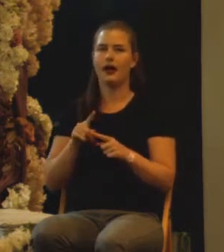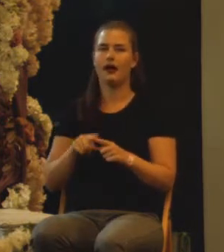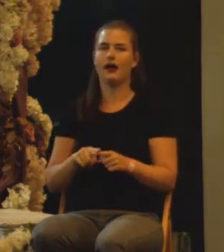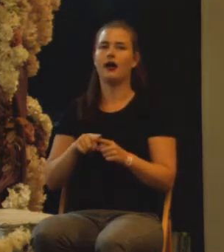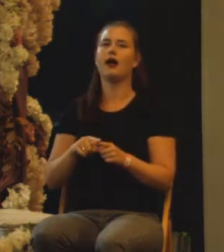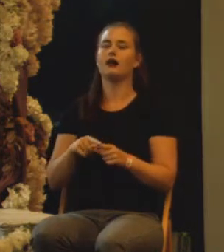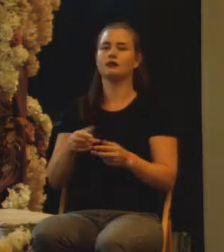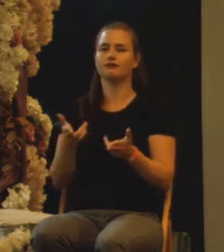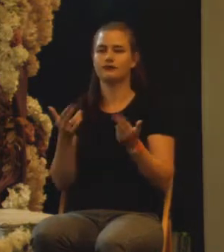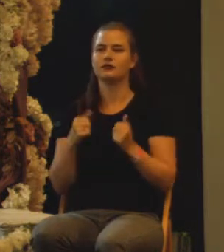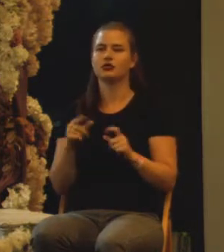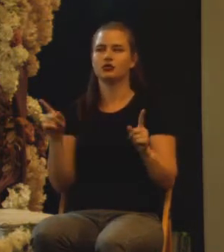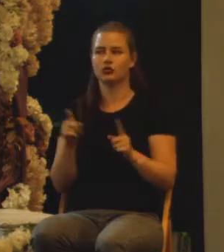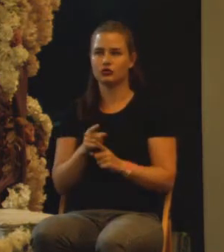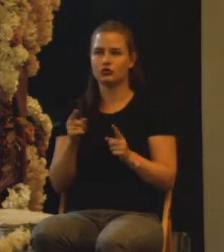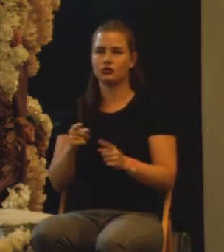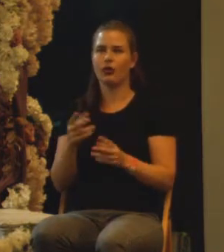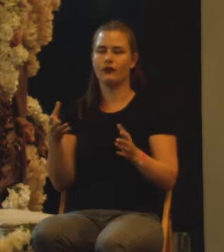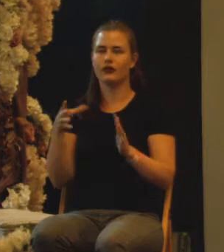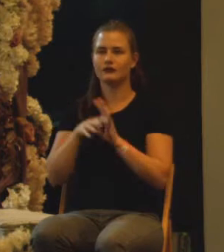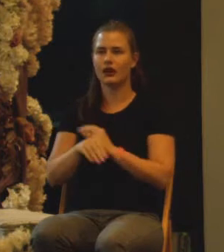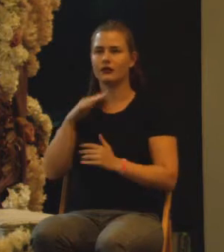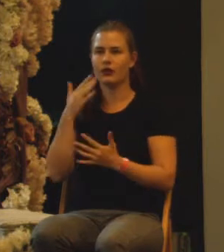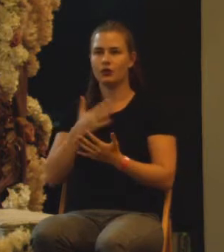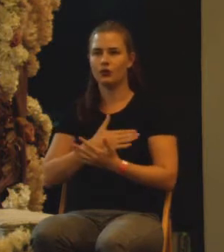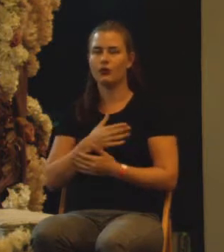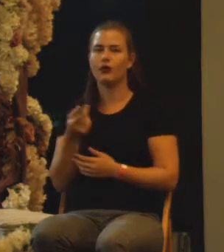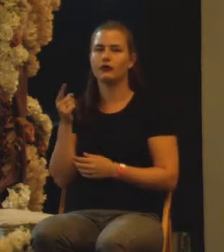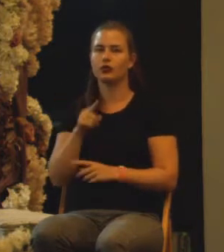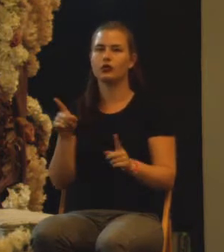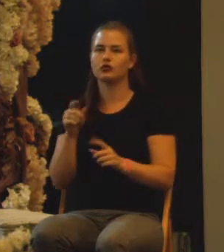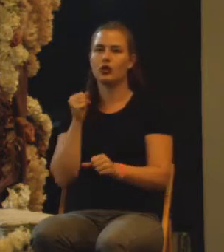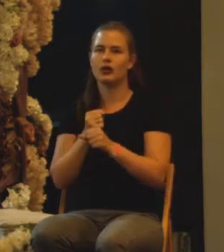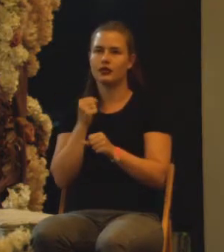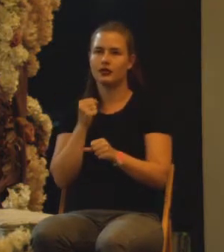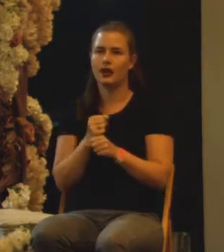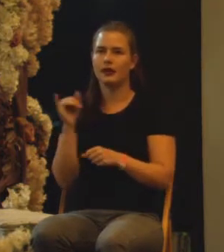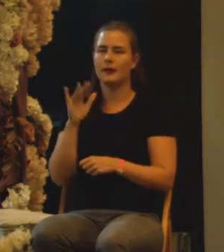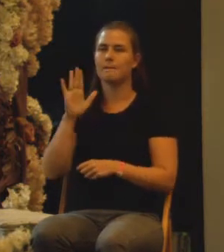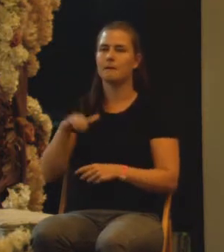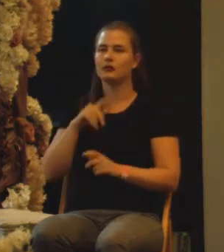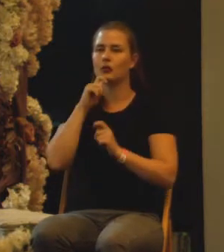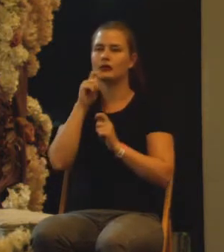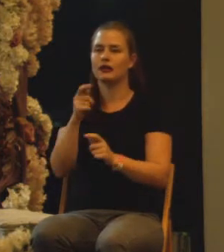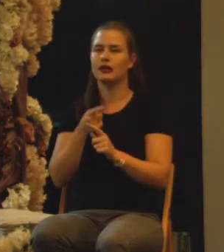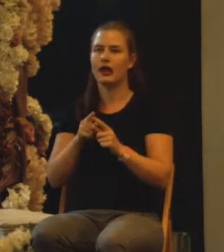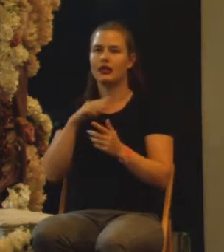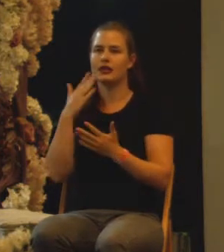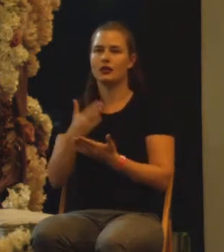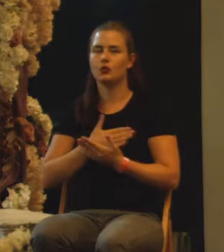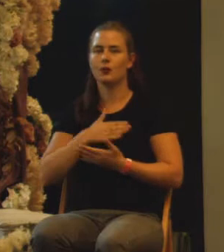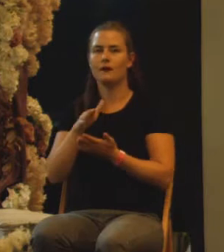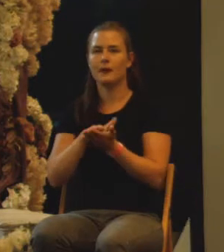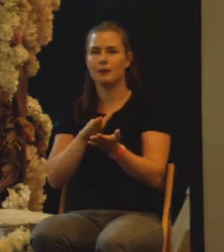философию исповедовала, что вот вкладывать любовь в то, что мы делаем, и потом дарить этот любовный